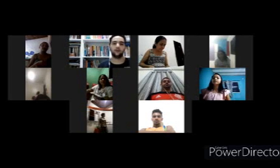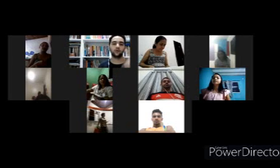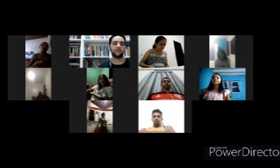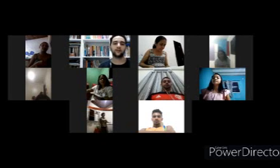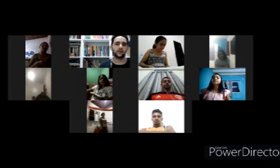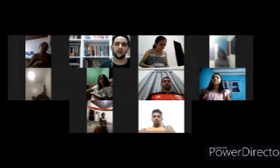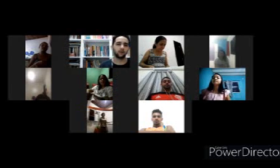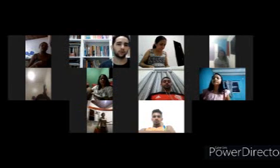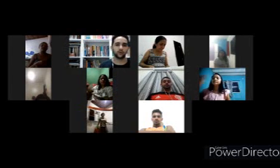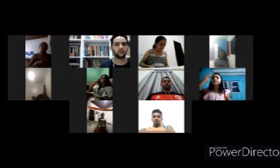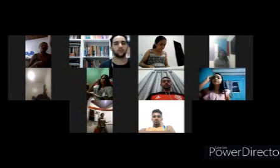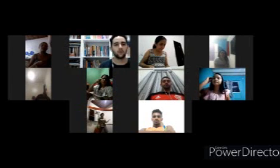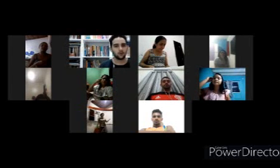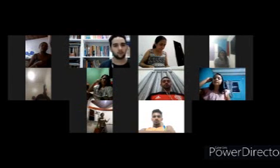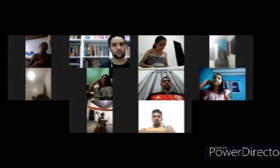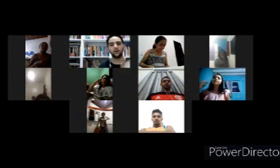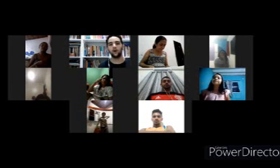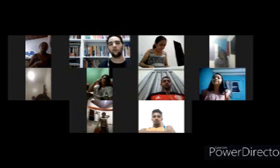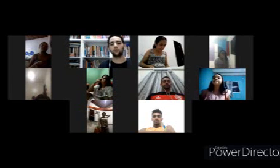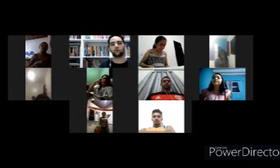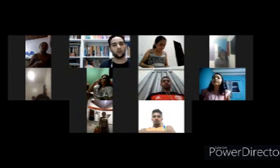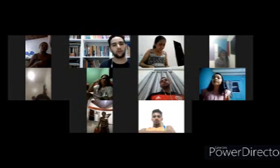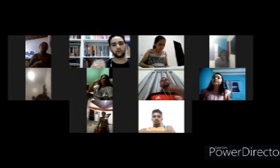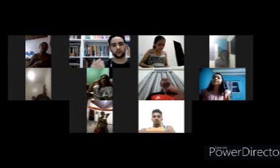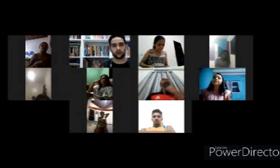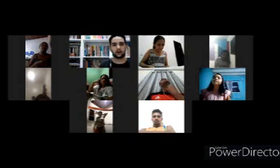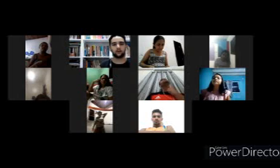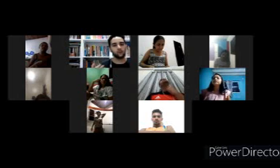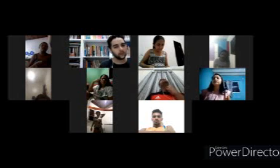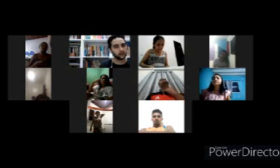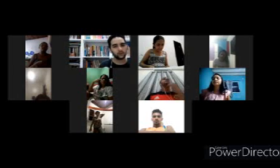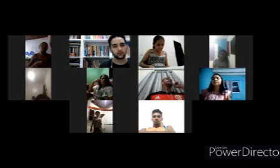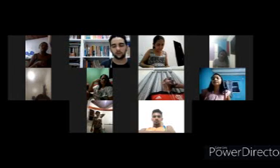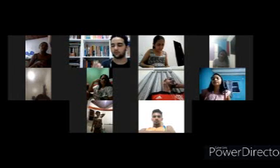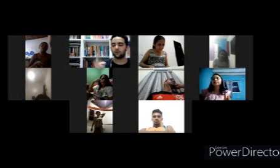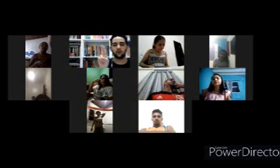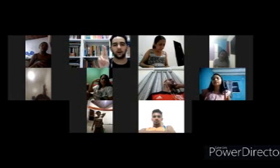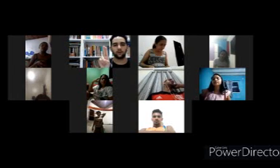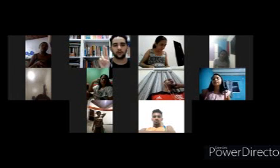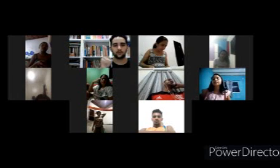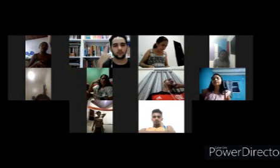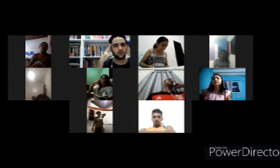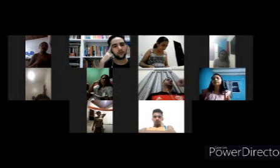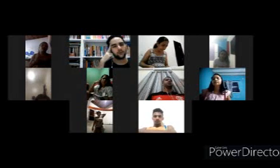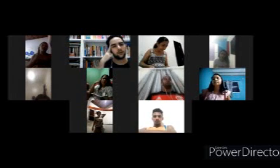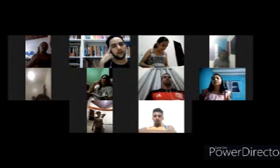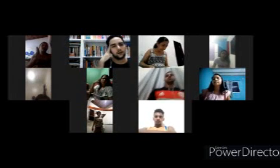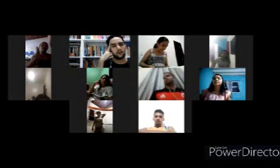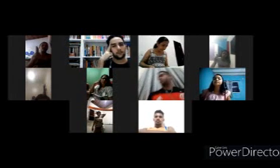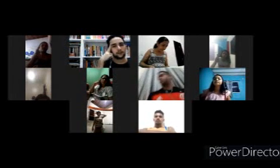estou imaginando ou sonhando com algo. O sonho de sonhar dormindo, que tive um sonho, é configuração de mão em U e passa